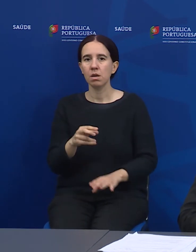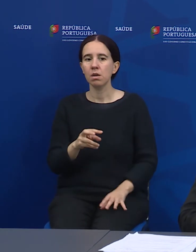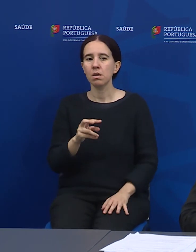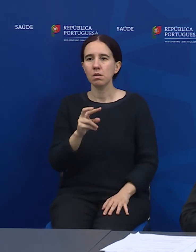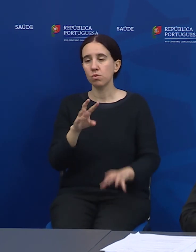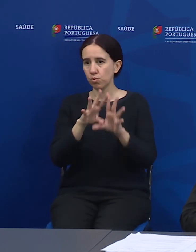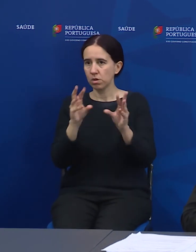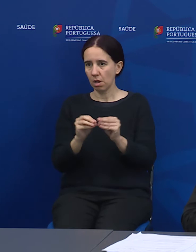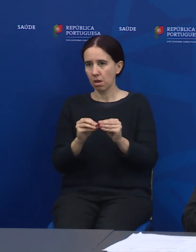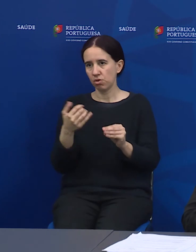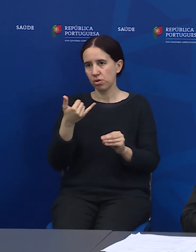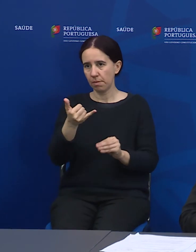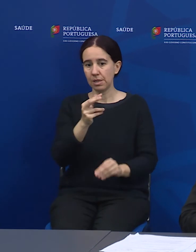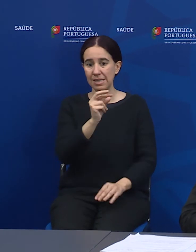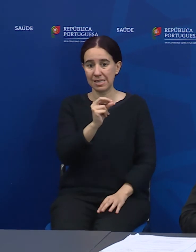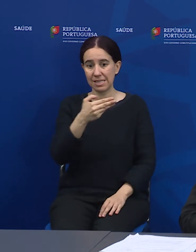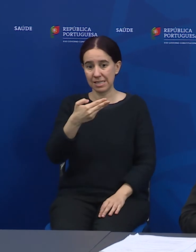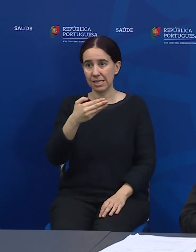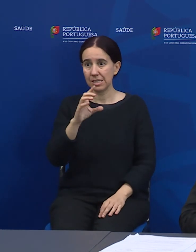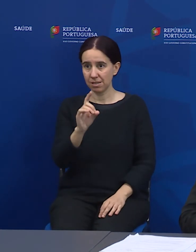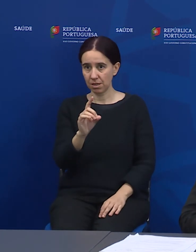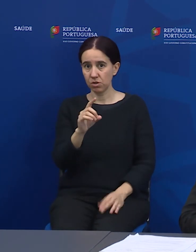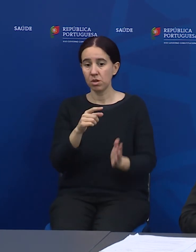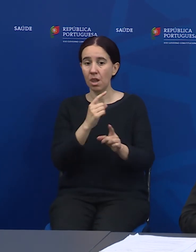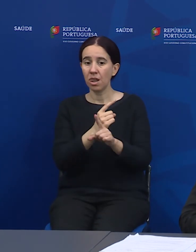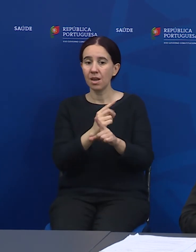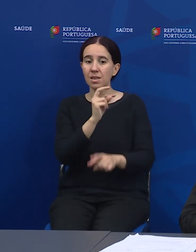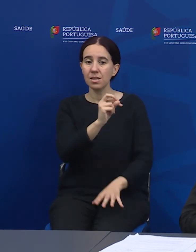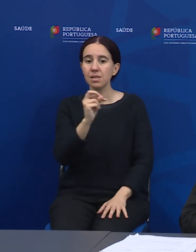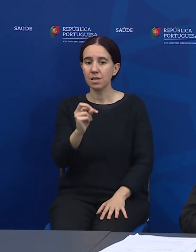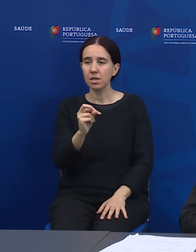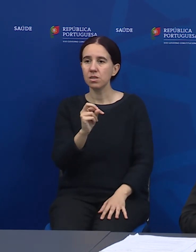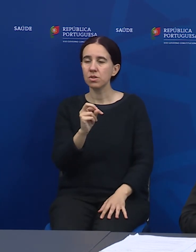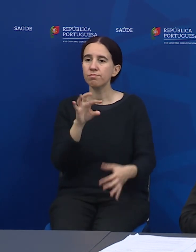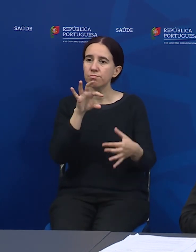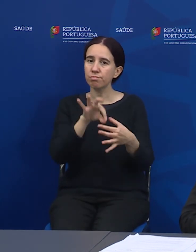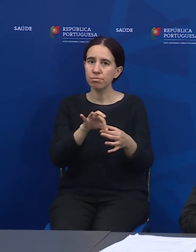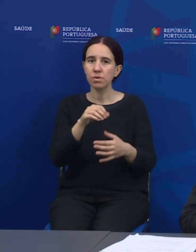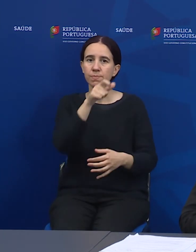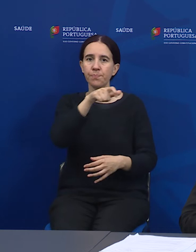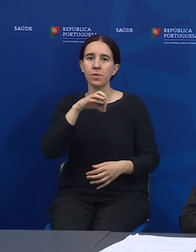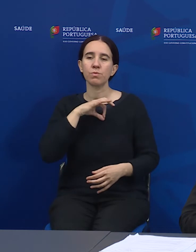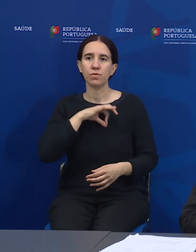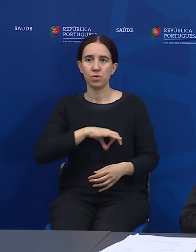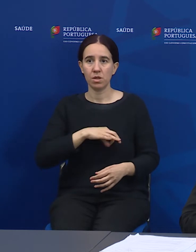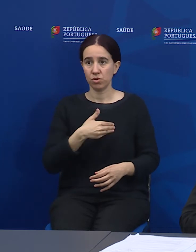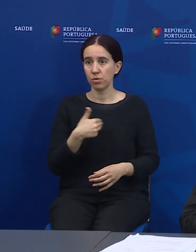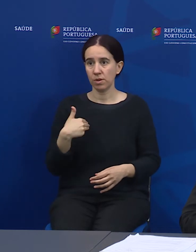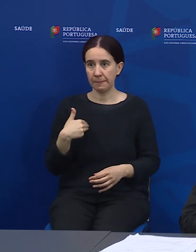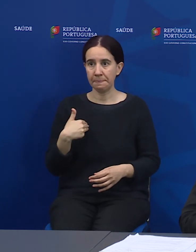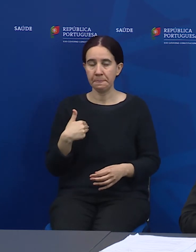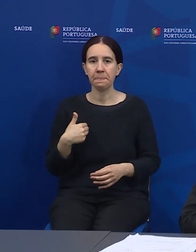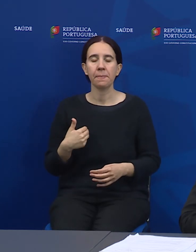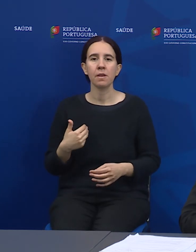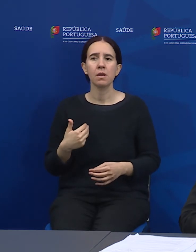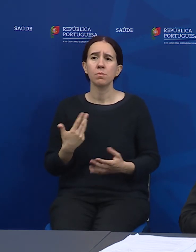31 total de chamadas de 376 33 referem-se a profissionais a saúde